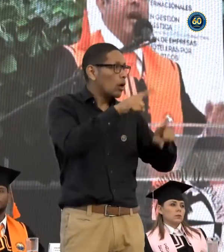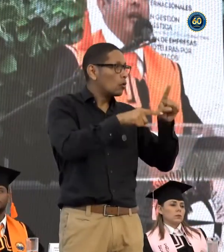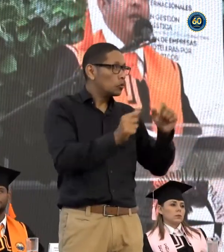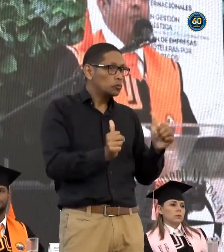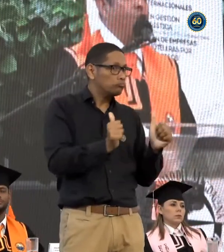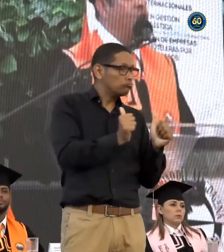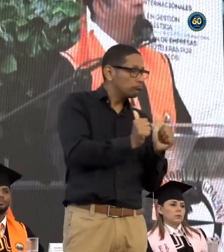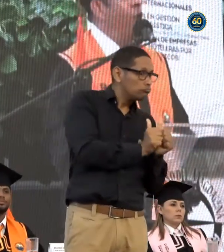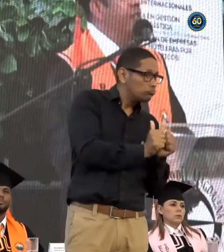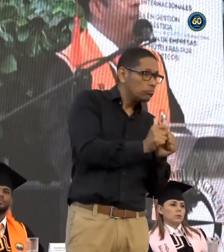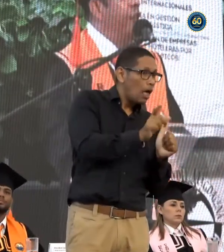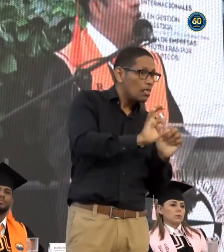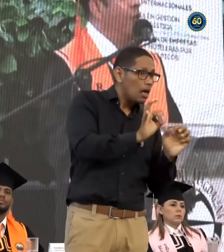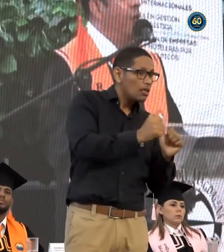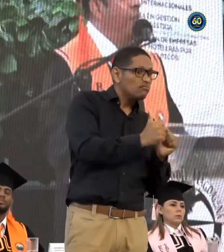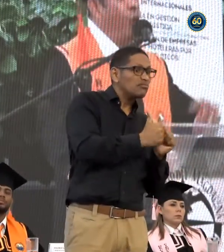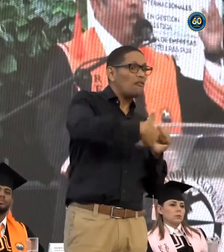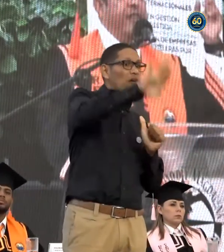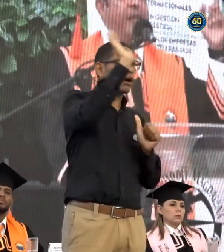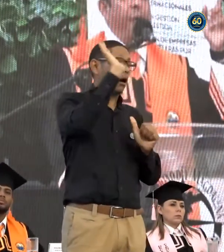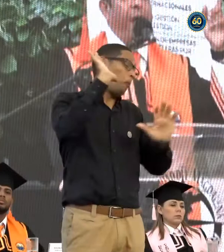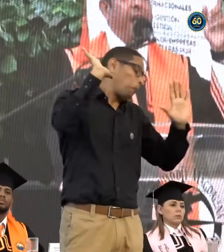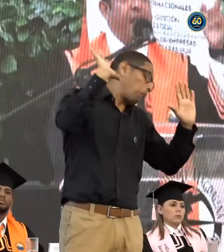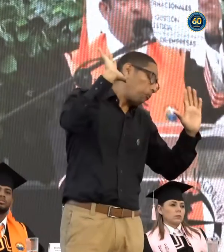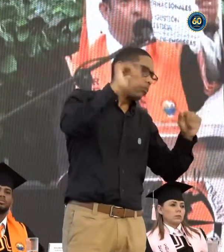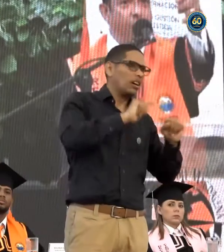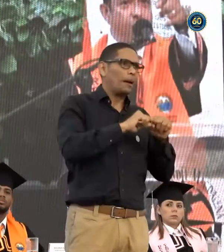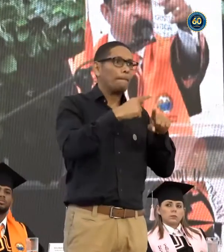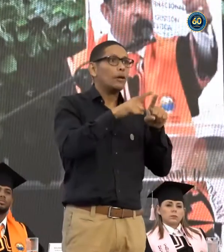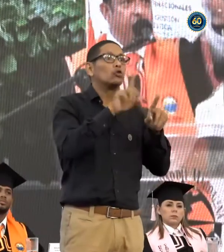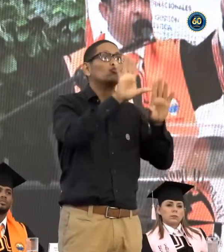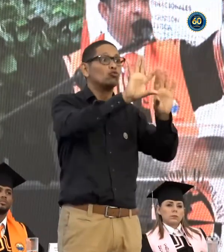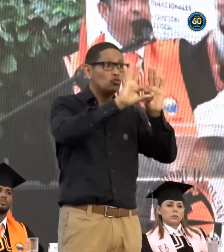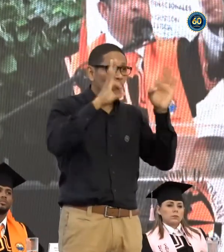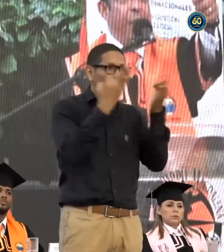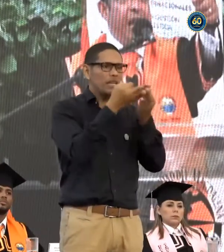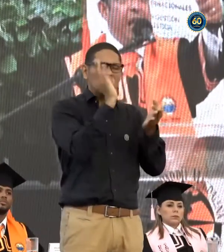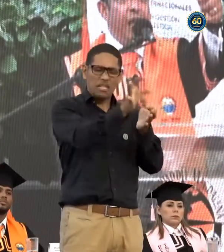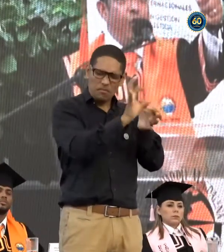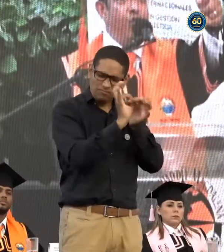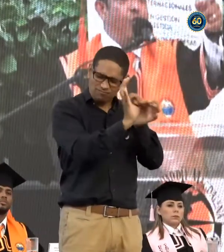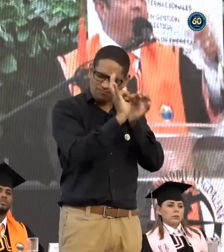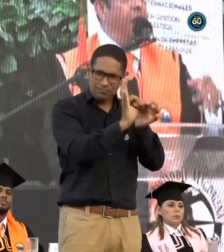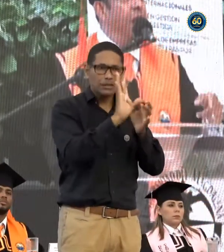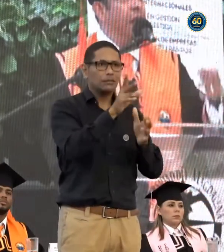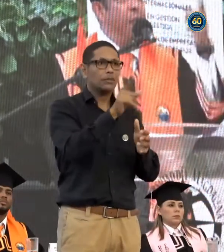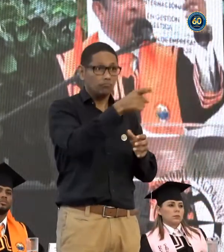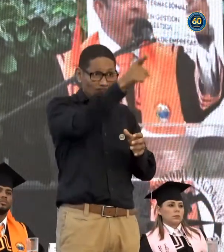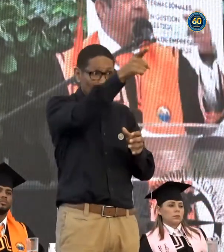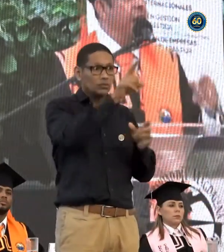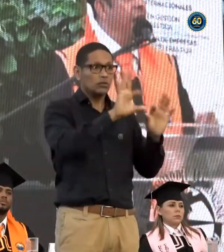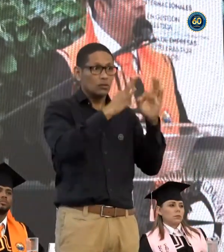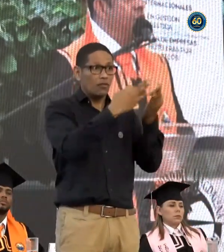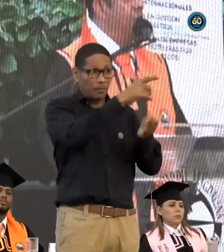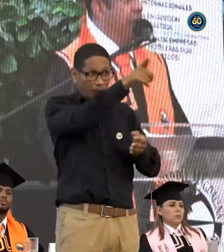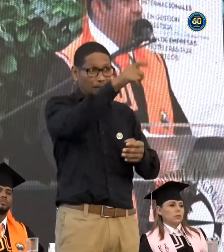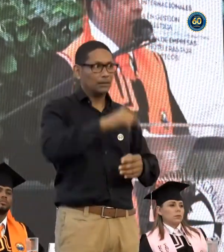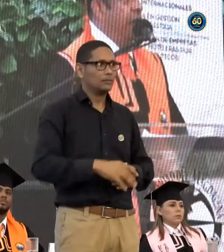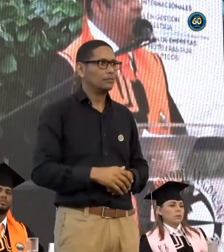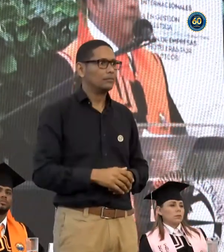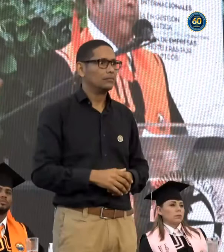no sabe lo que se perdió pero quienes siempre van a estar son ellos y ellas la familia es incondicional miren hacia ellos hacia ellas